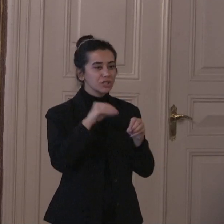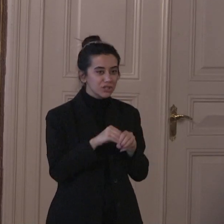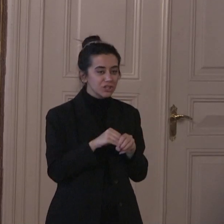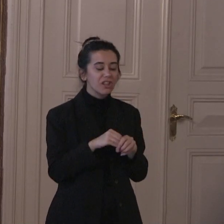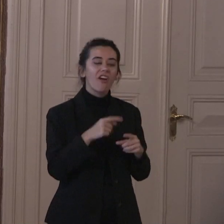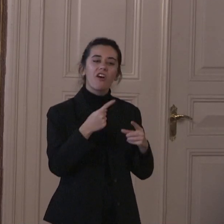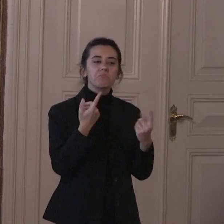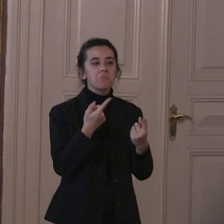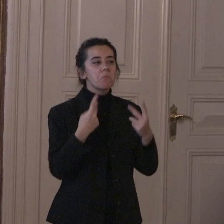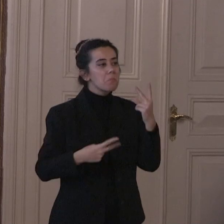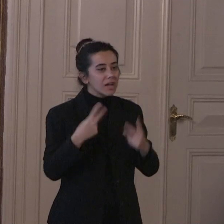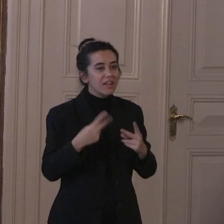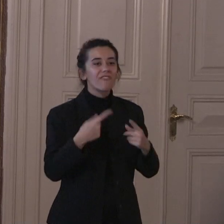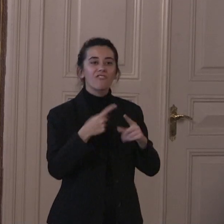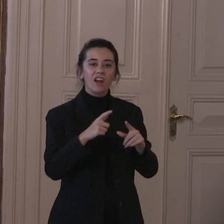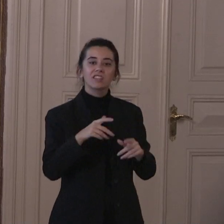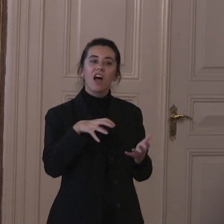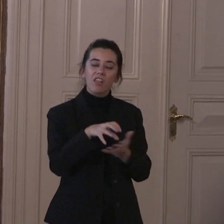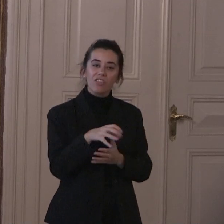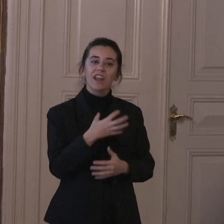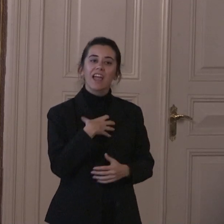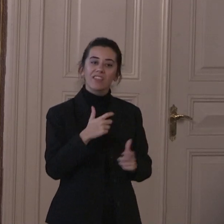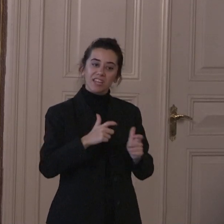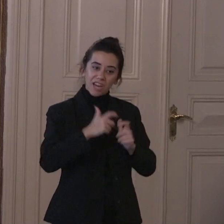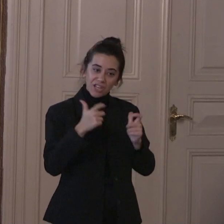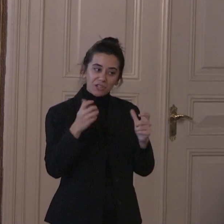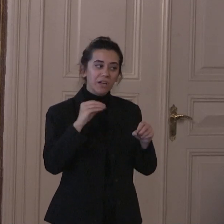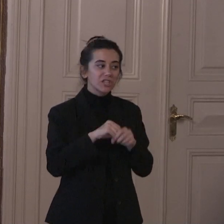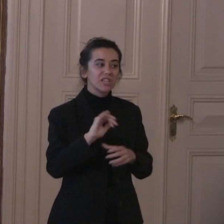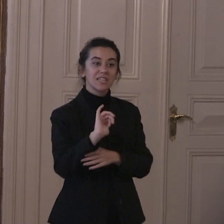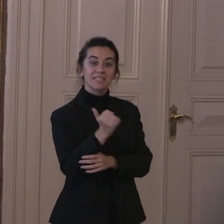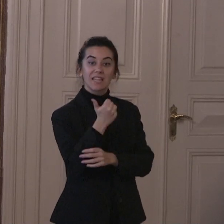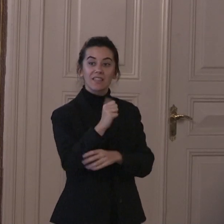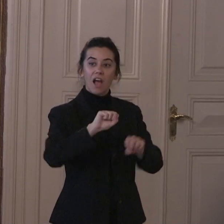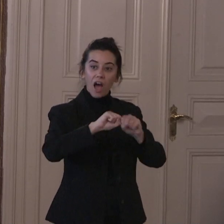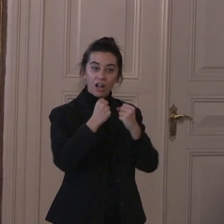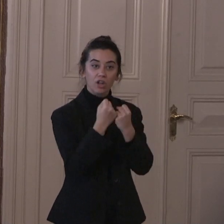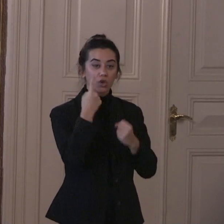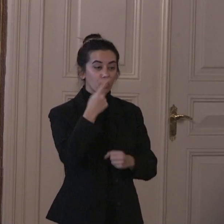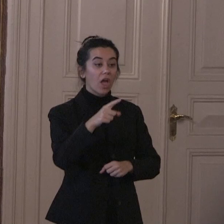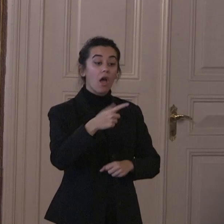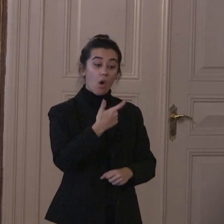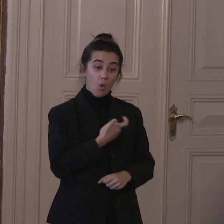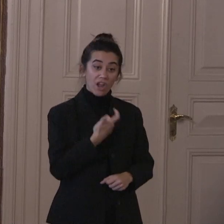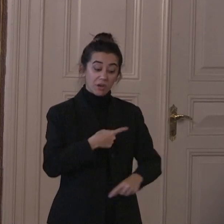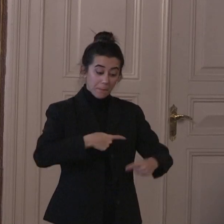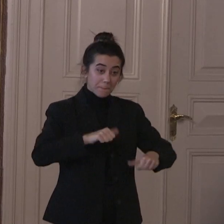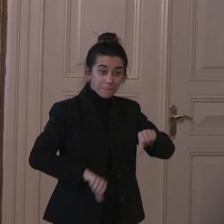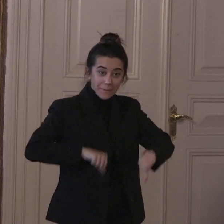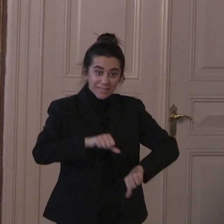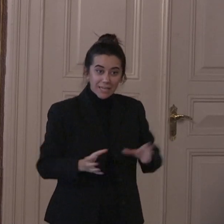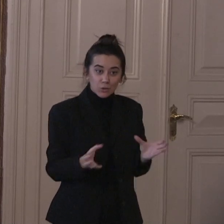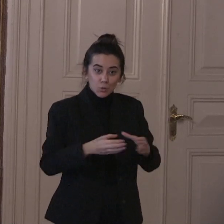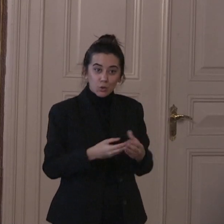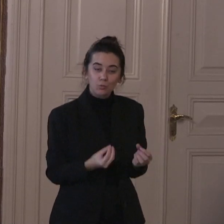kendimizi geliştirmemiz konusunda sanat atölyesi özellikle biz üniversitemizde kalitifistik bölümünü kurduk bu süreçte. Özellikle